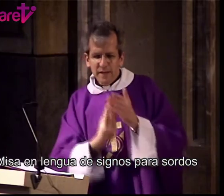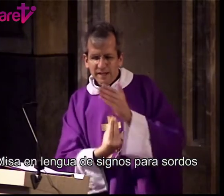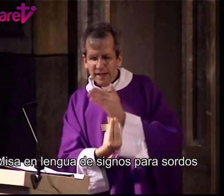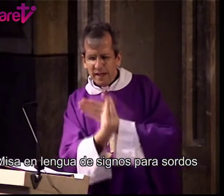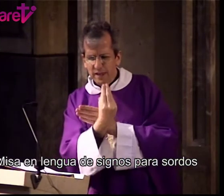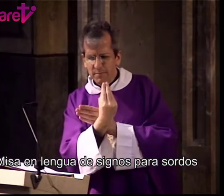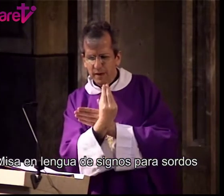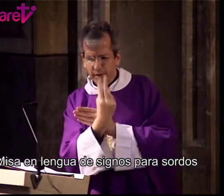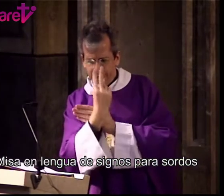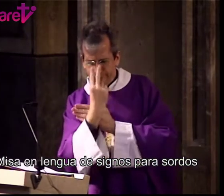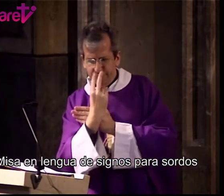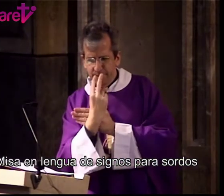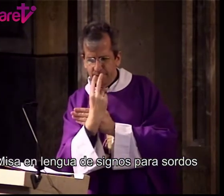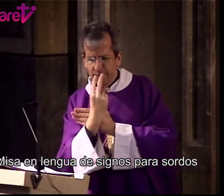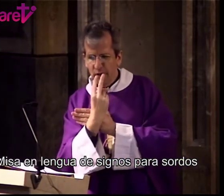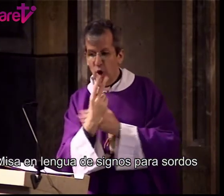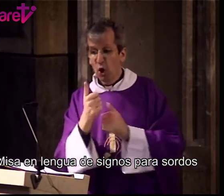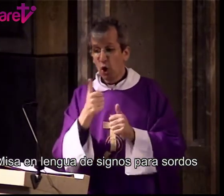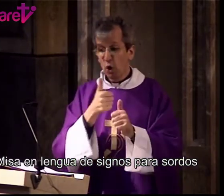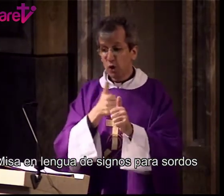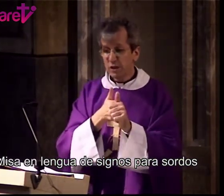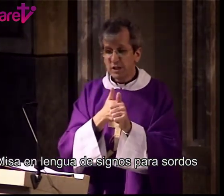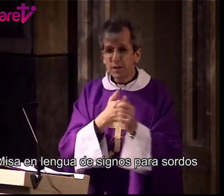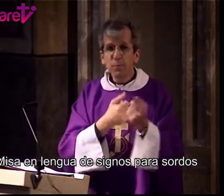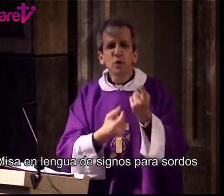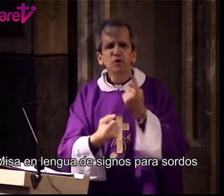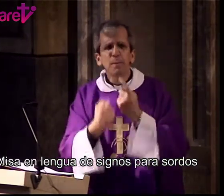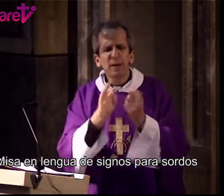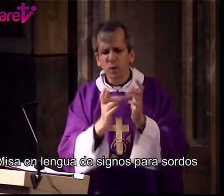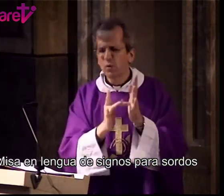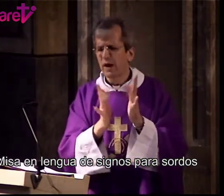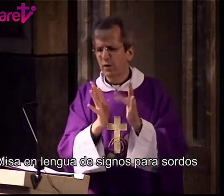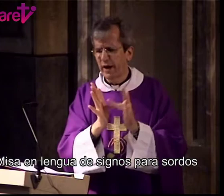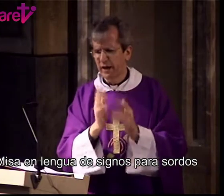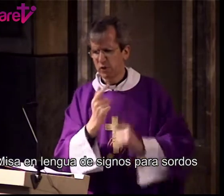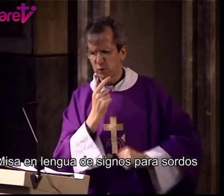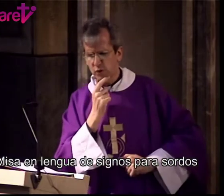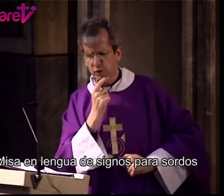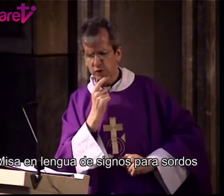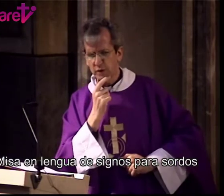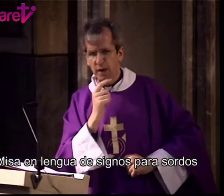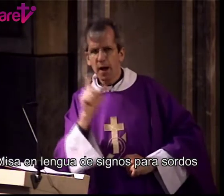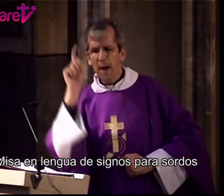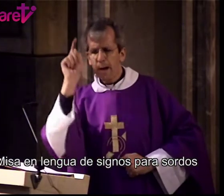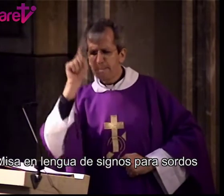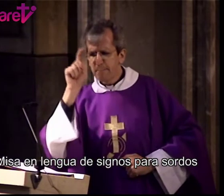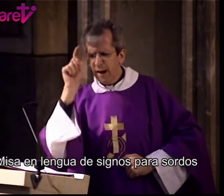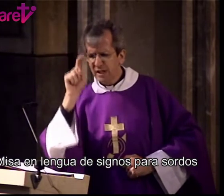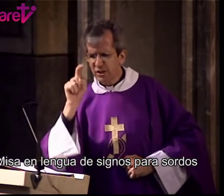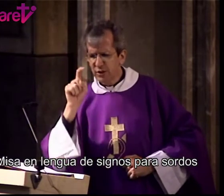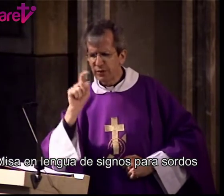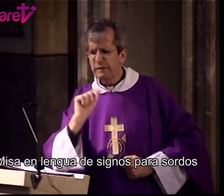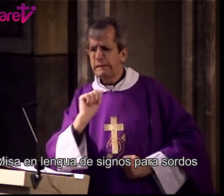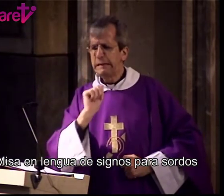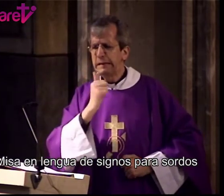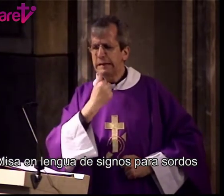desde nacimiento. Los discípulos preguntaron a Jesús: Maestro,